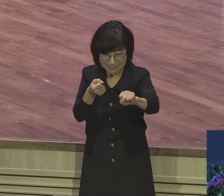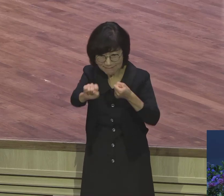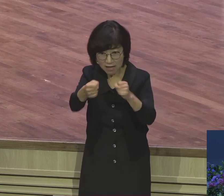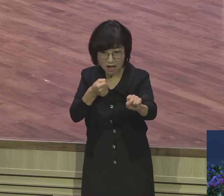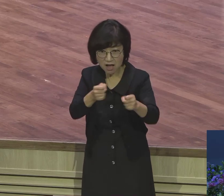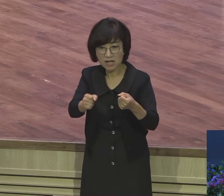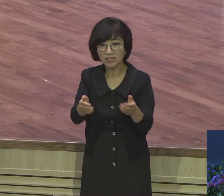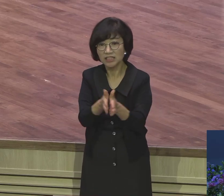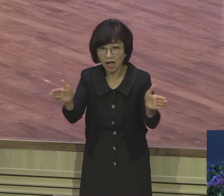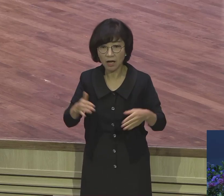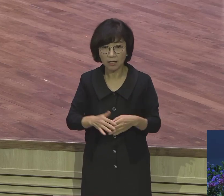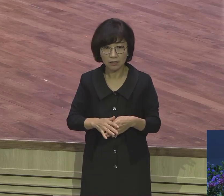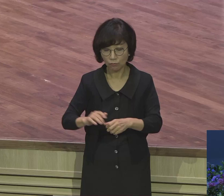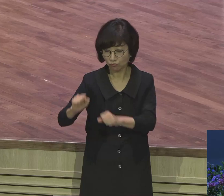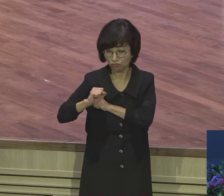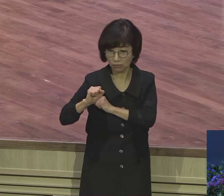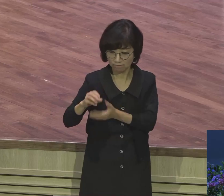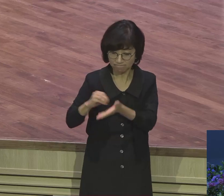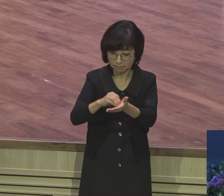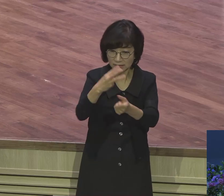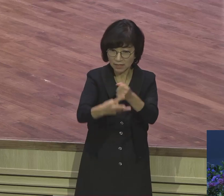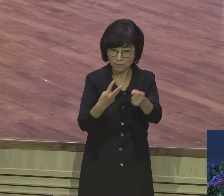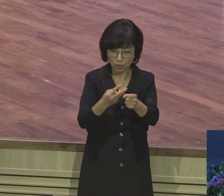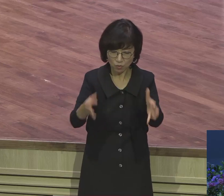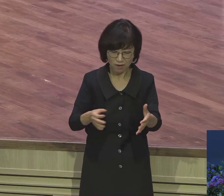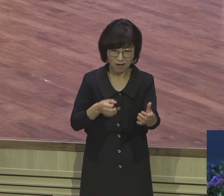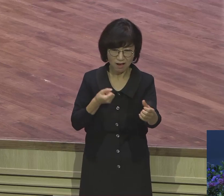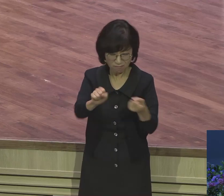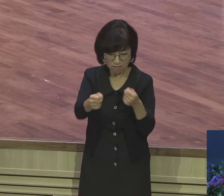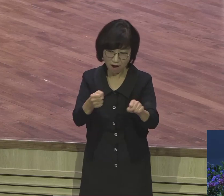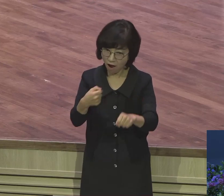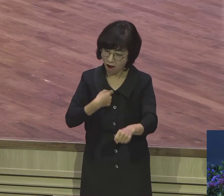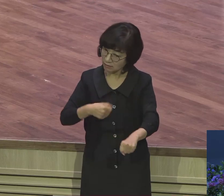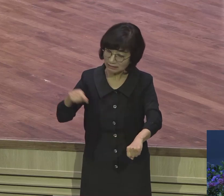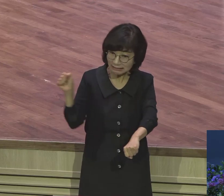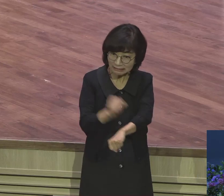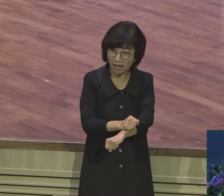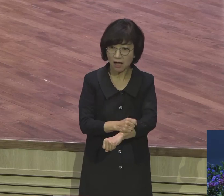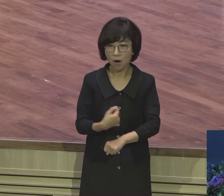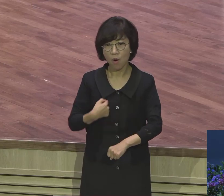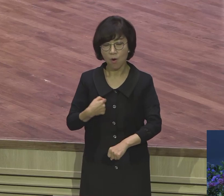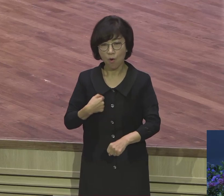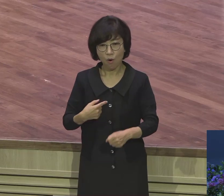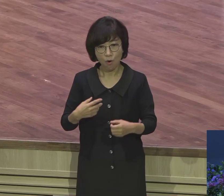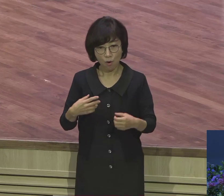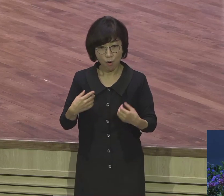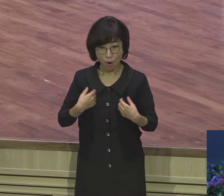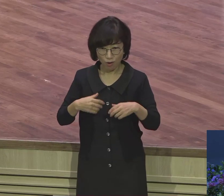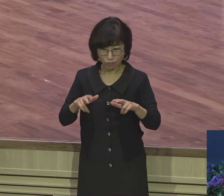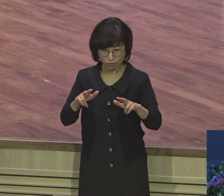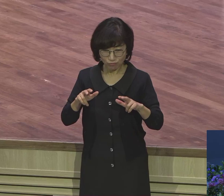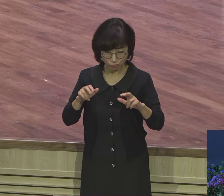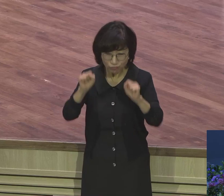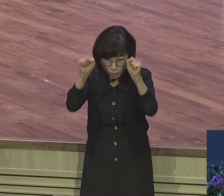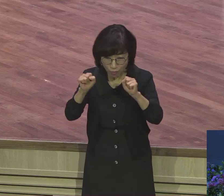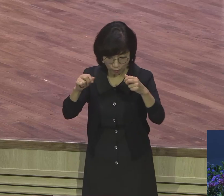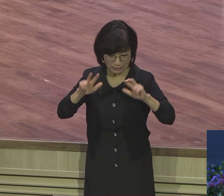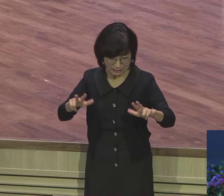3년 동안 태권도만 했어요. 사령부에서 여러분 제가 운동 얼마나 지금도 하고 있어요. 지금도